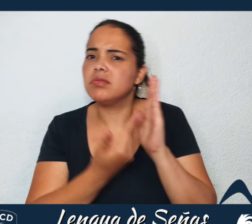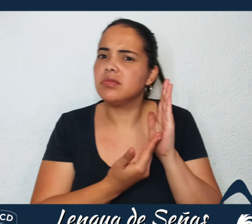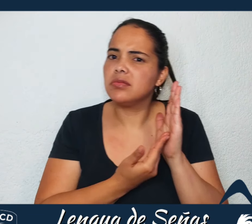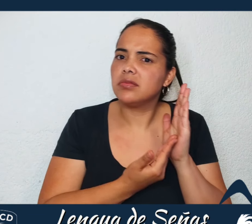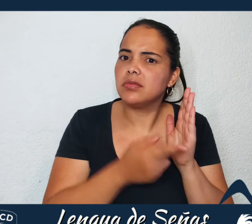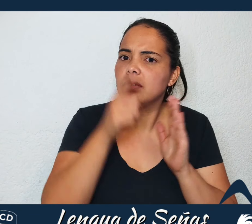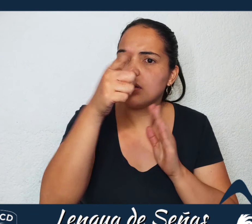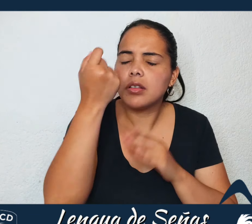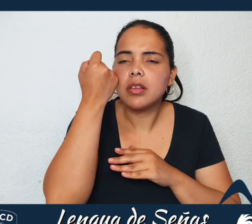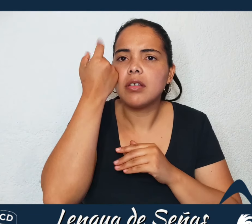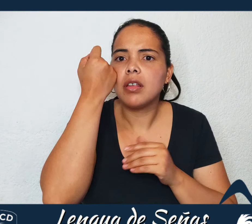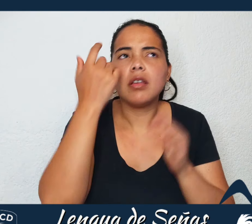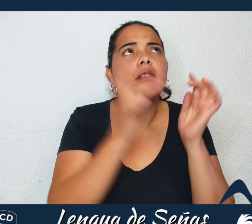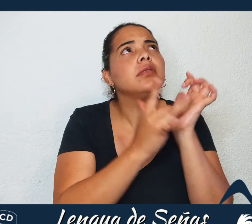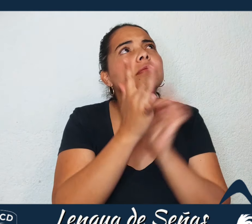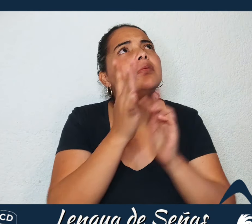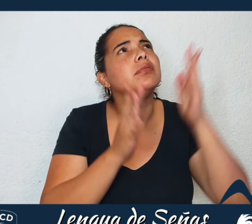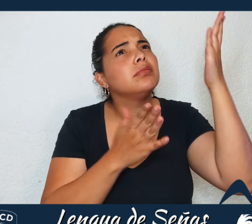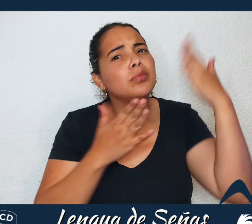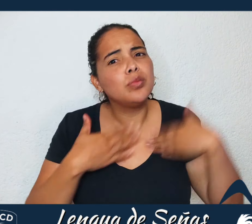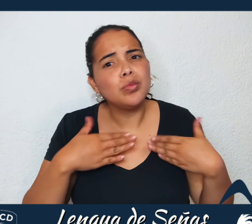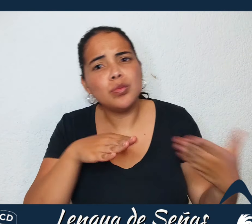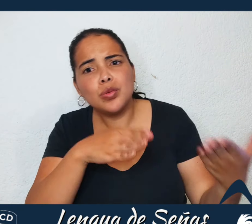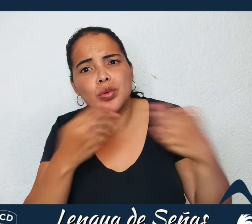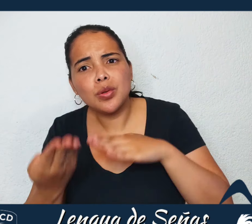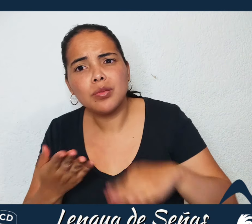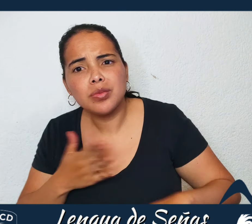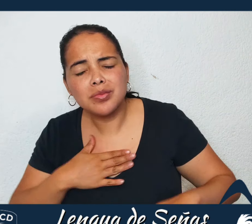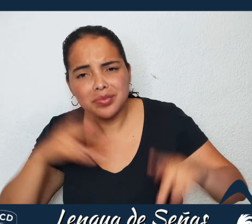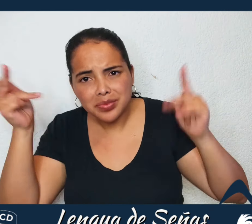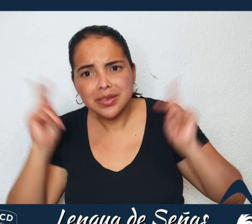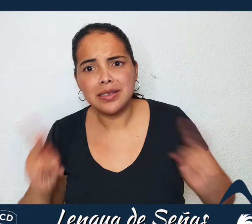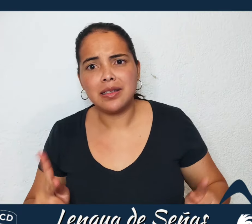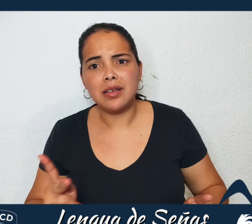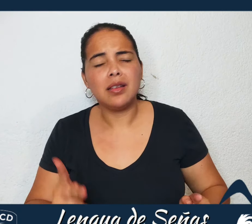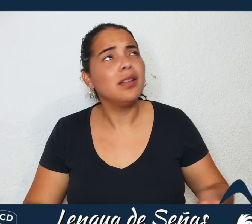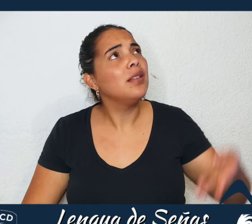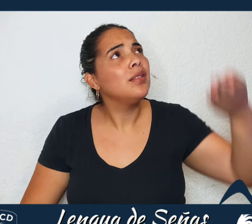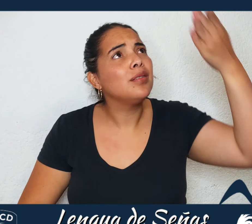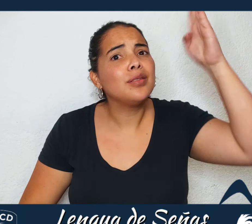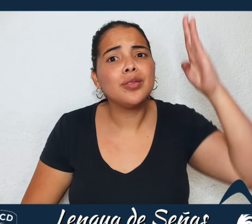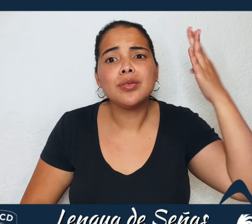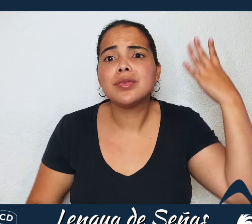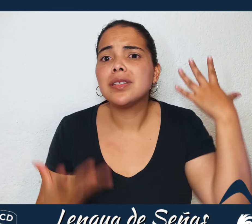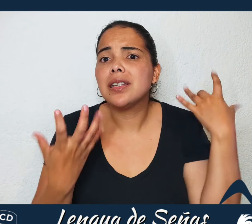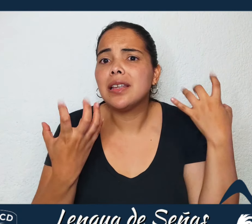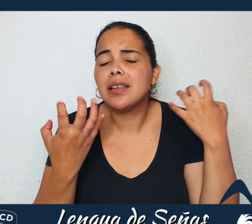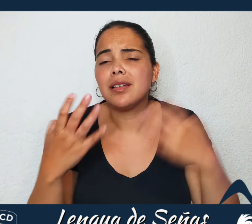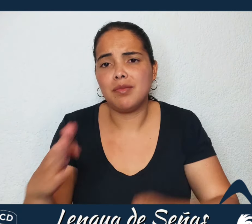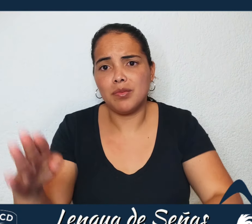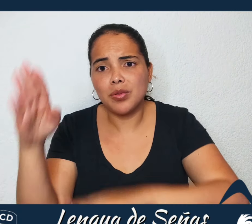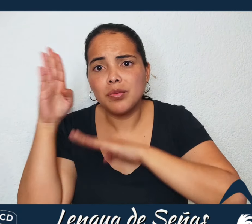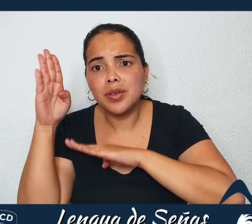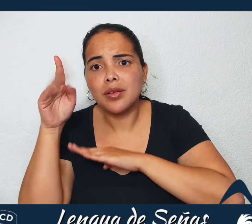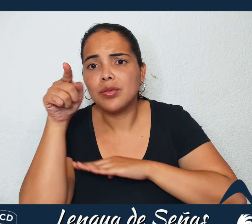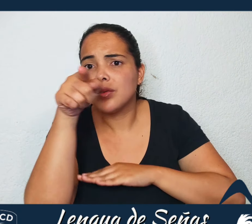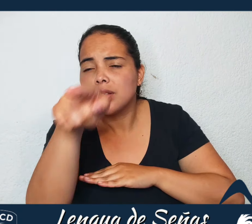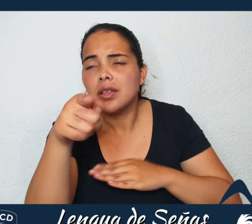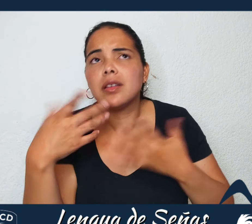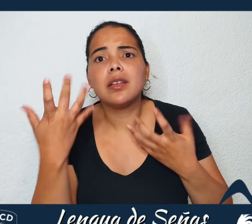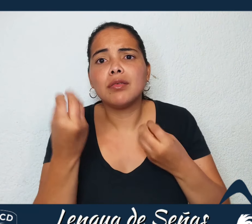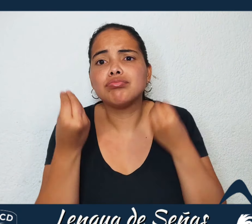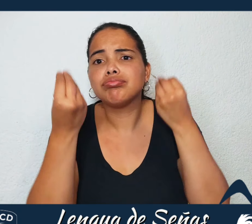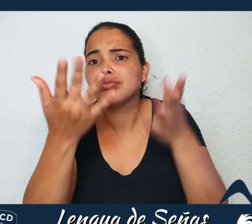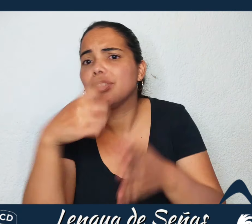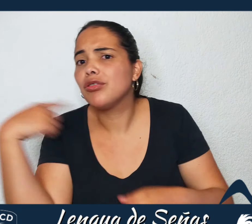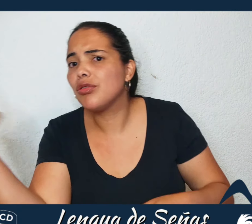Cristo, en el Salvador, en quien murió por nosotros. Dios está prometiendo y ha prometido